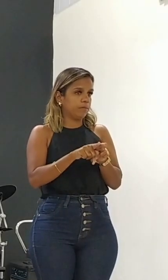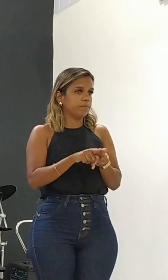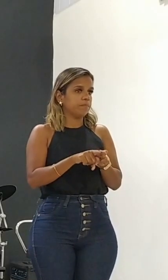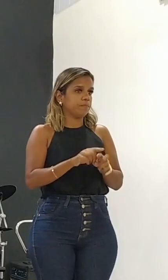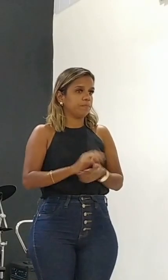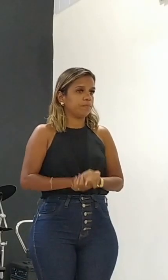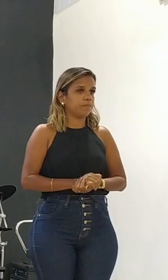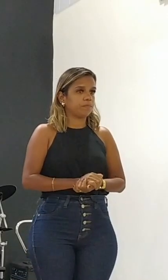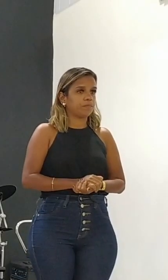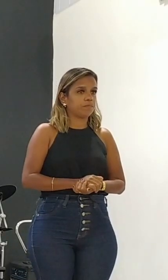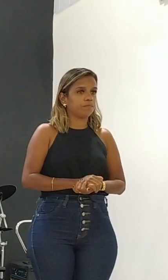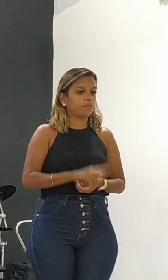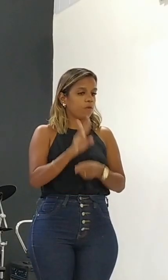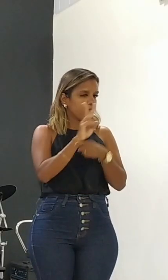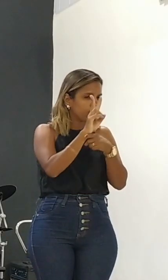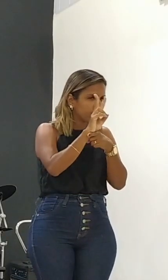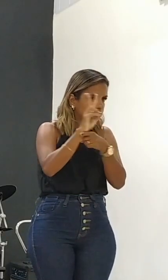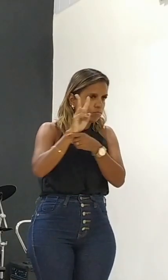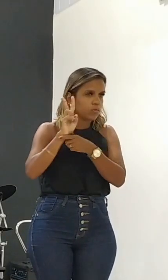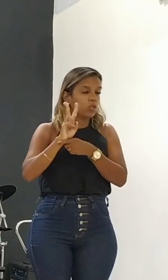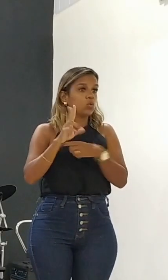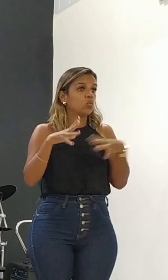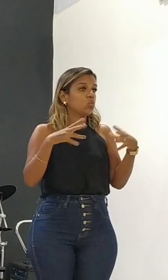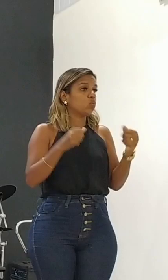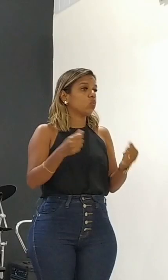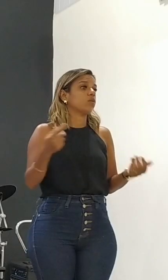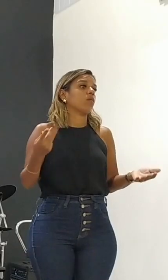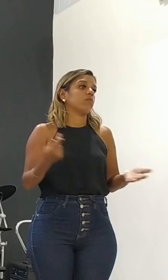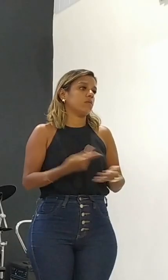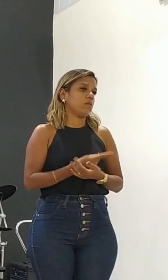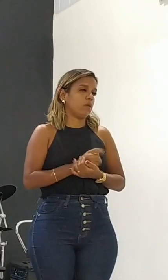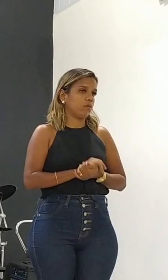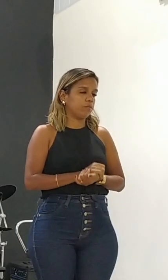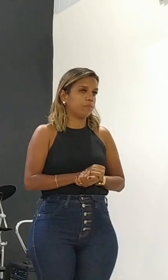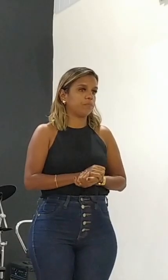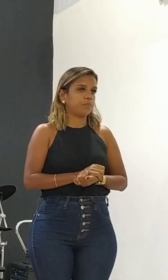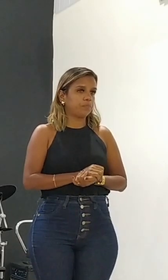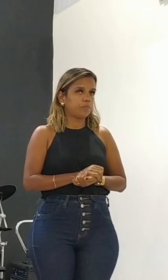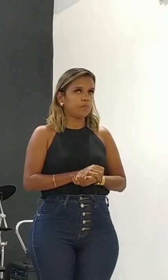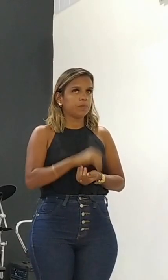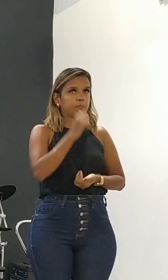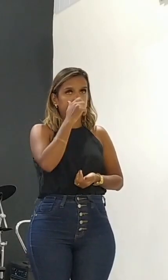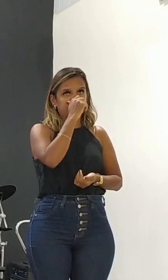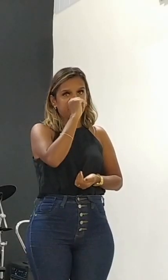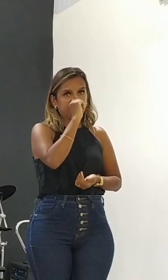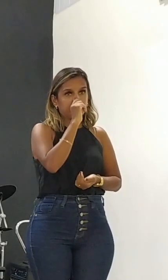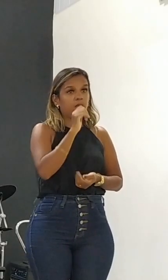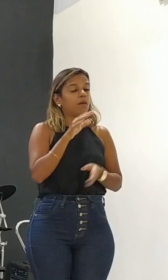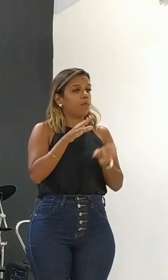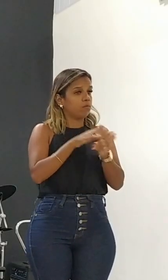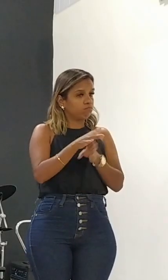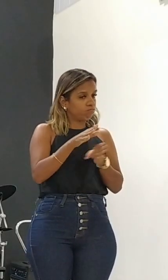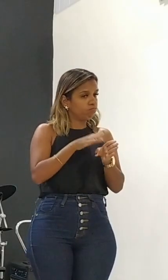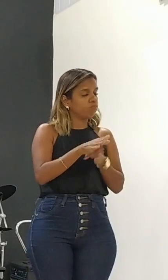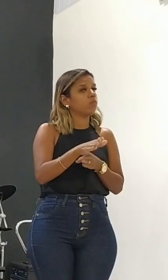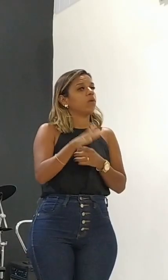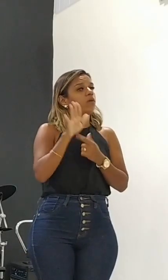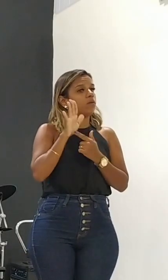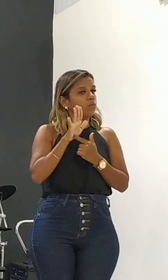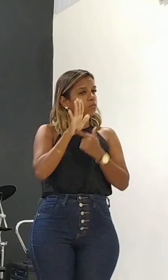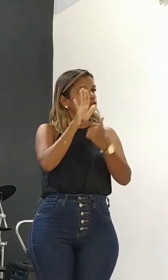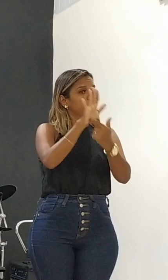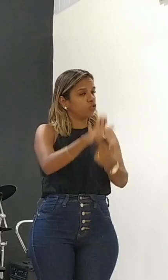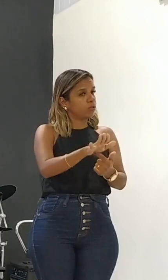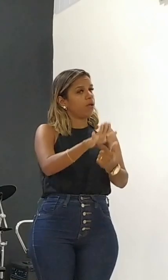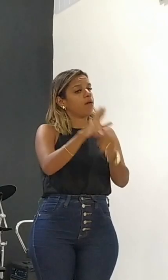ali, de olho em tudo que está acontecendo. Em tudo que está acontecendo, para poder orientar, para poder